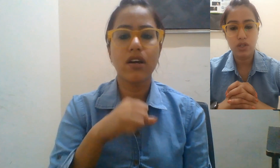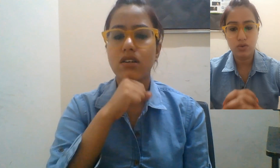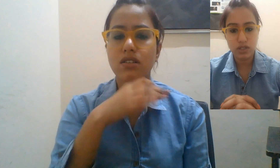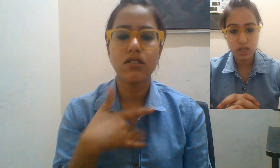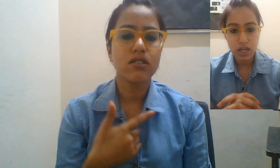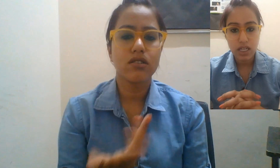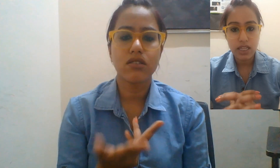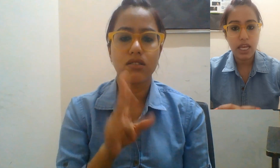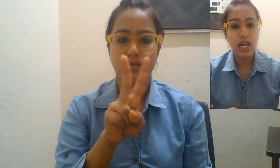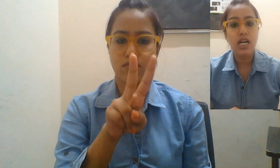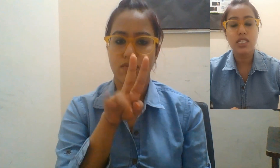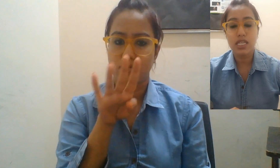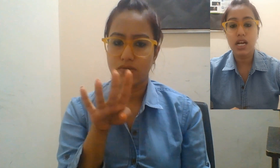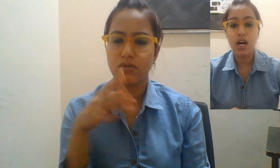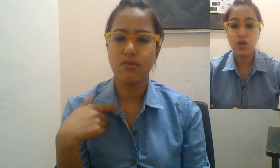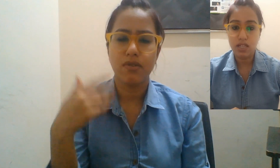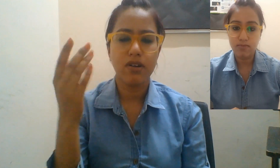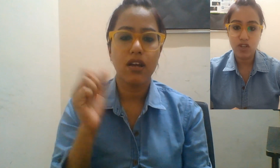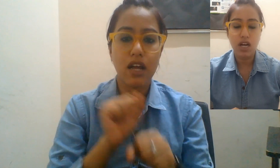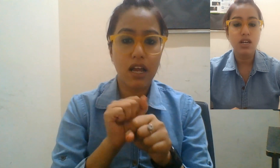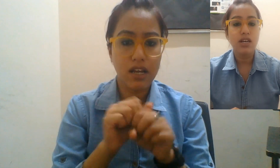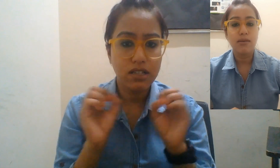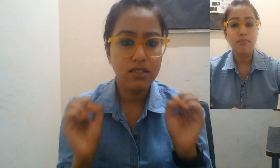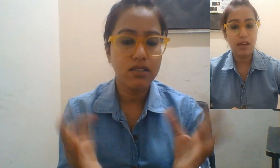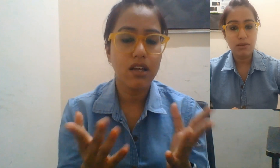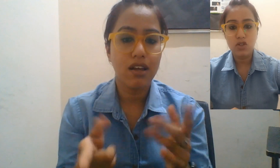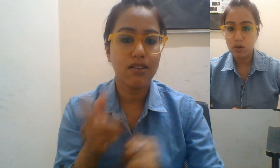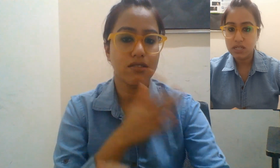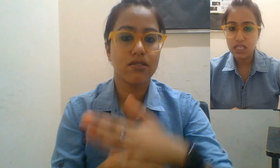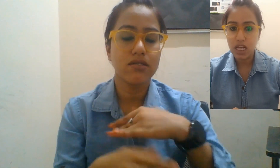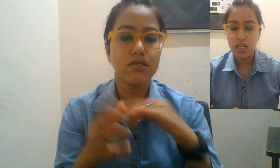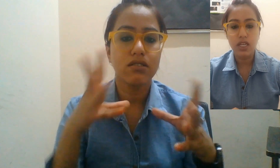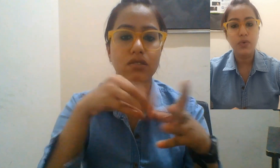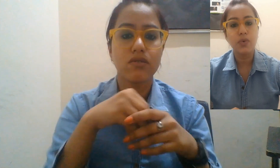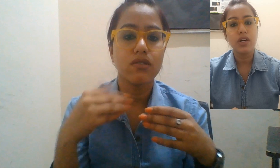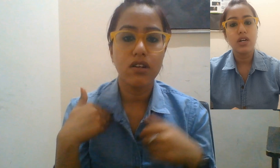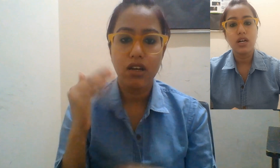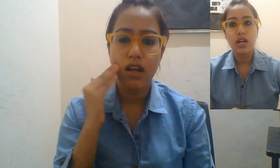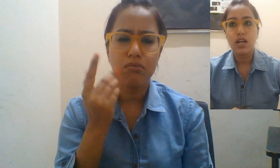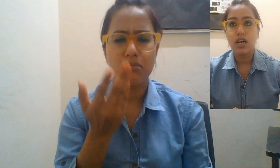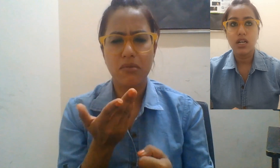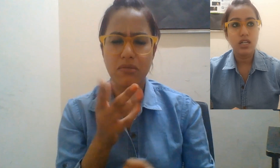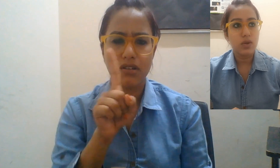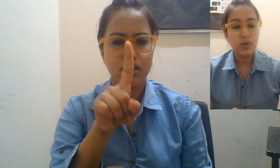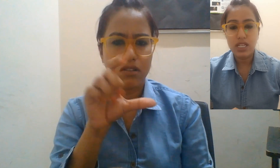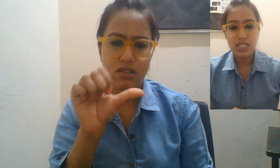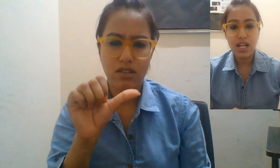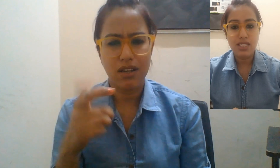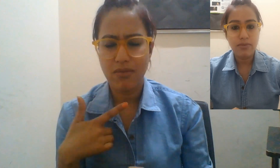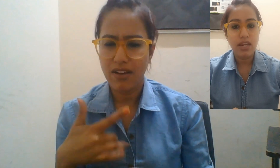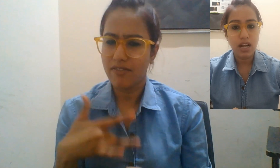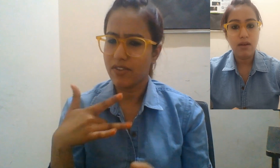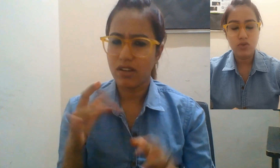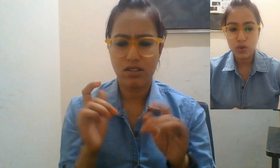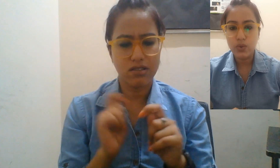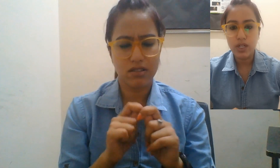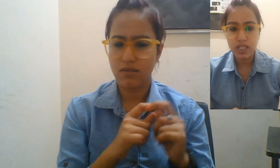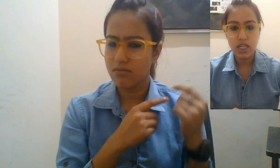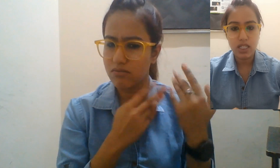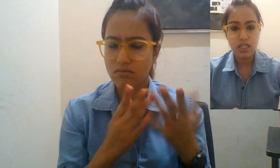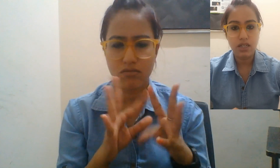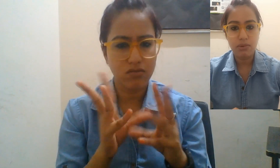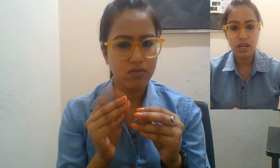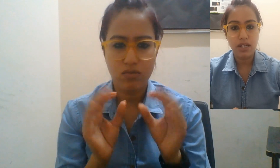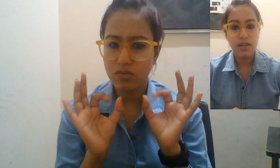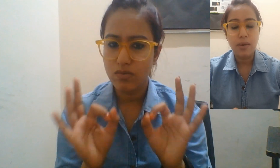मैंने बहुत कुछ देखा, सीखा और समझा। मैं भी 24 साल की हूँ। 19 साल से मैंने काम शुरू